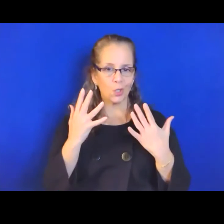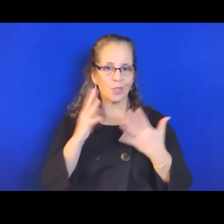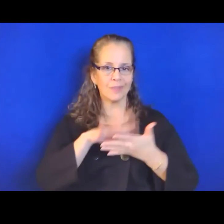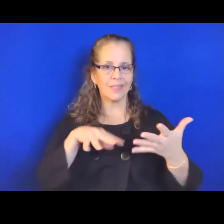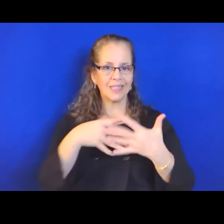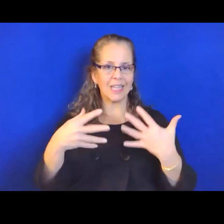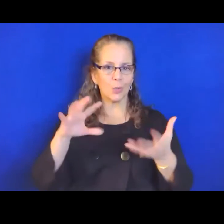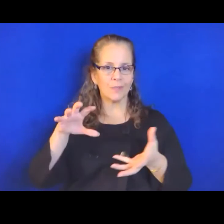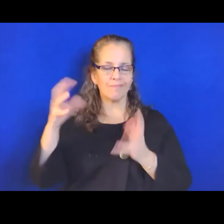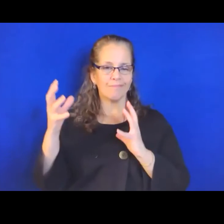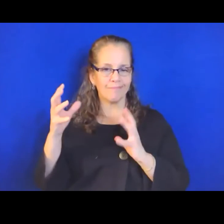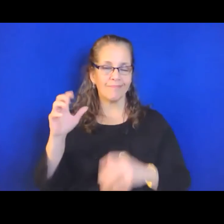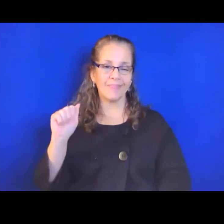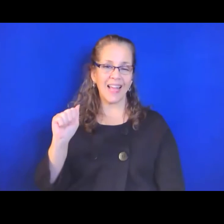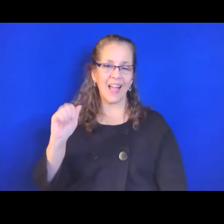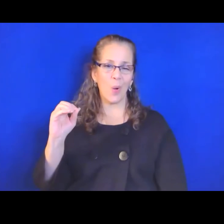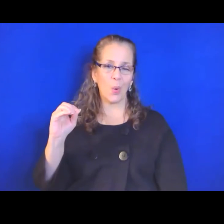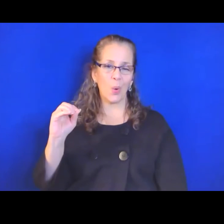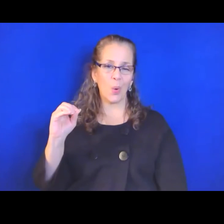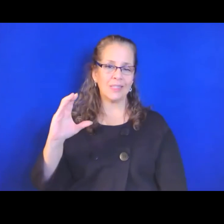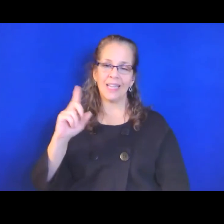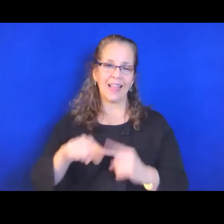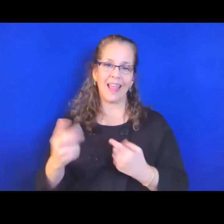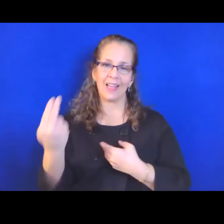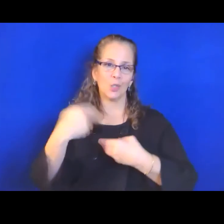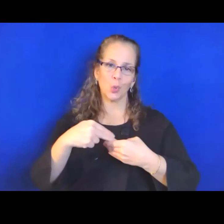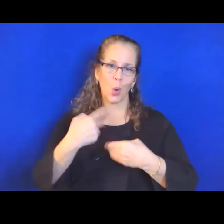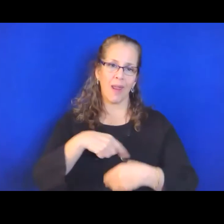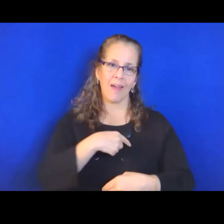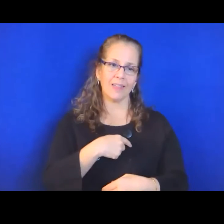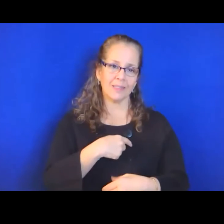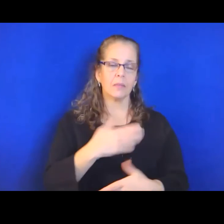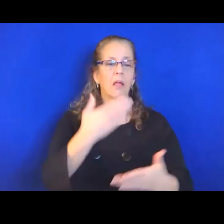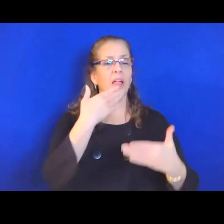the Congresswoman will be 在这个大流行里面去